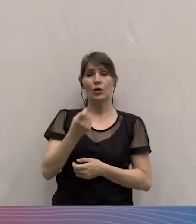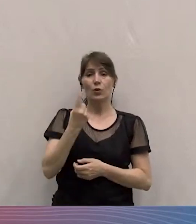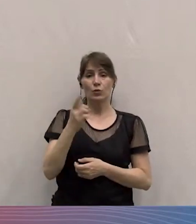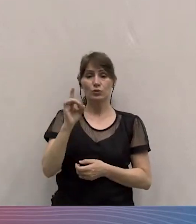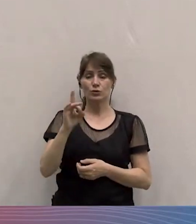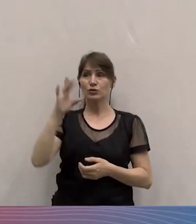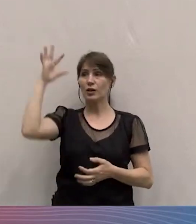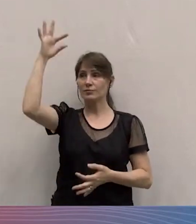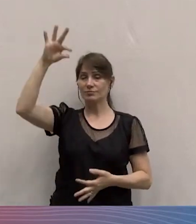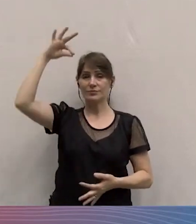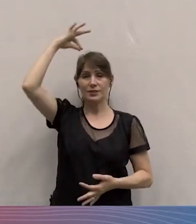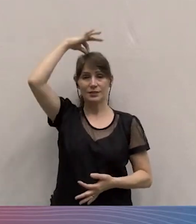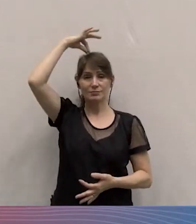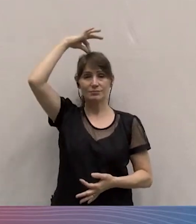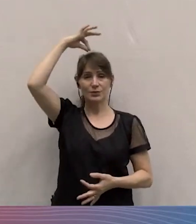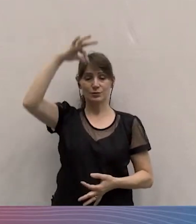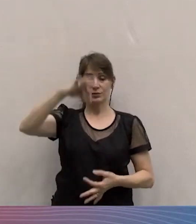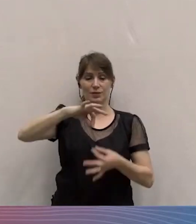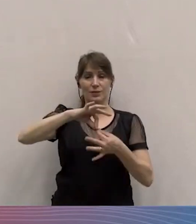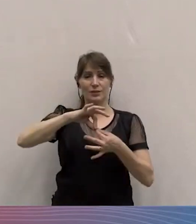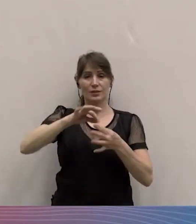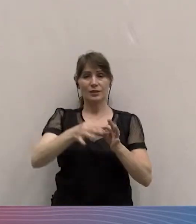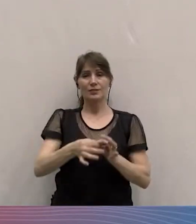só Espírito.